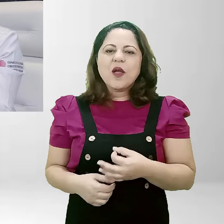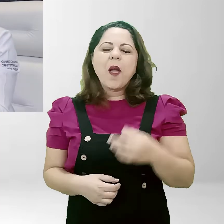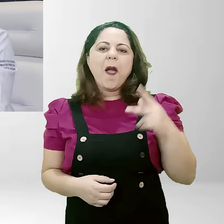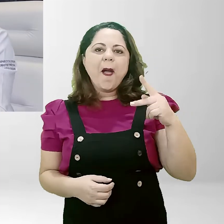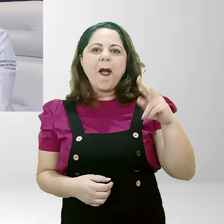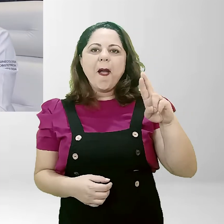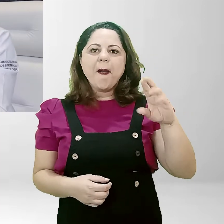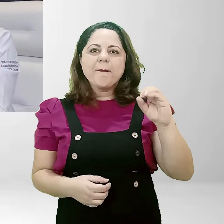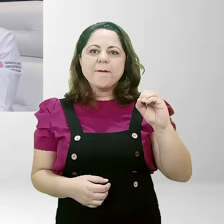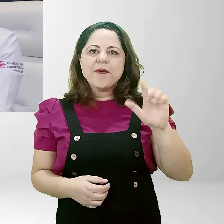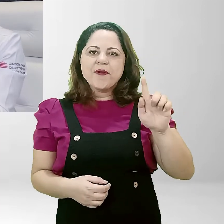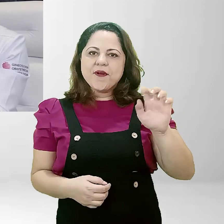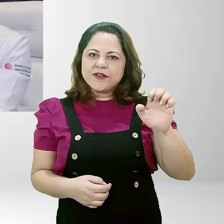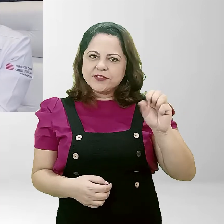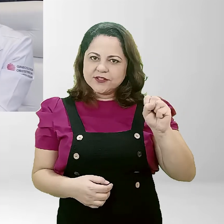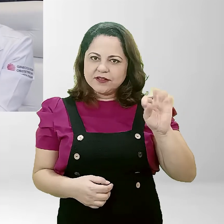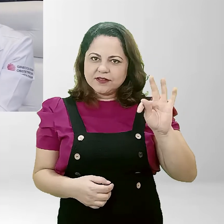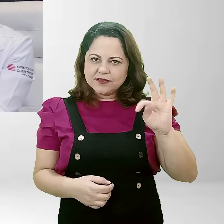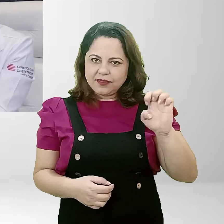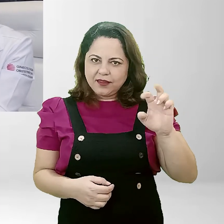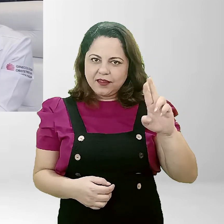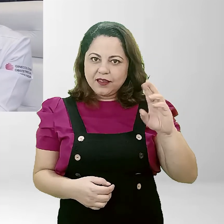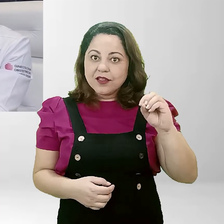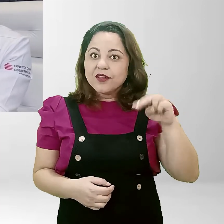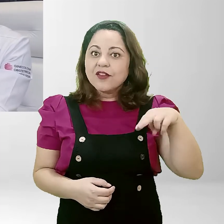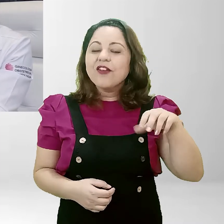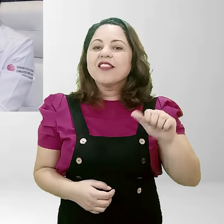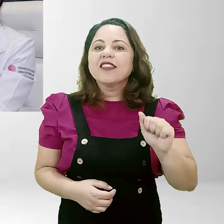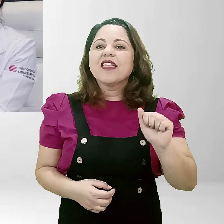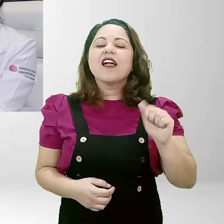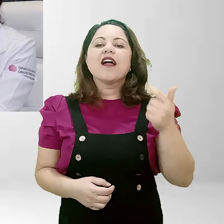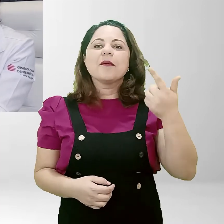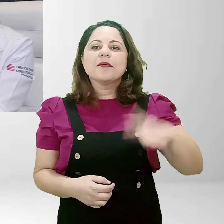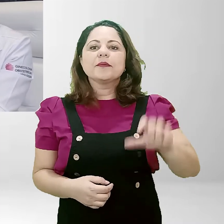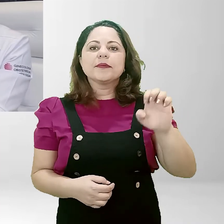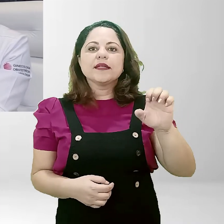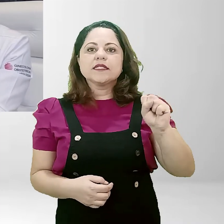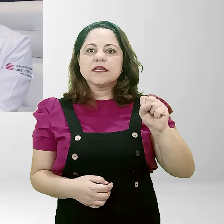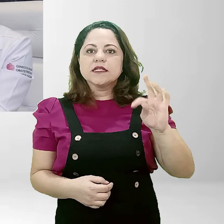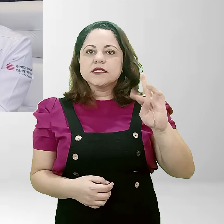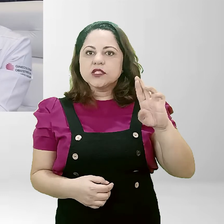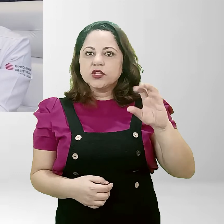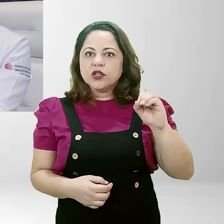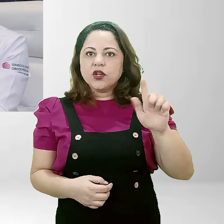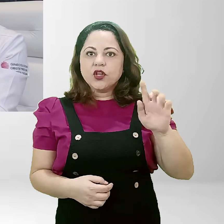estrogênio e progesterona. Essas terapias geralmente são usadas por um tempo